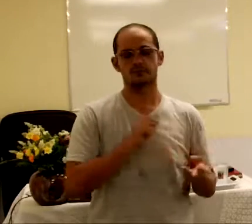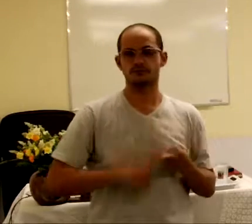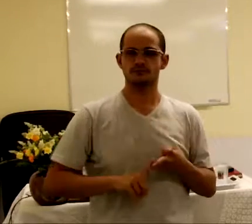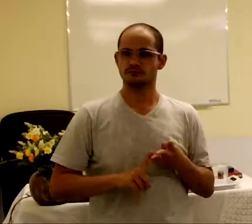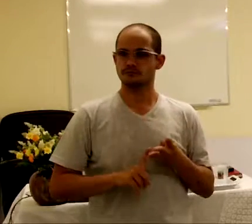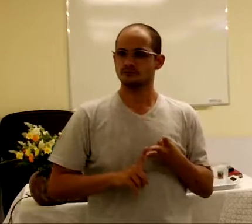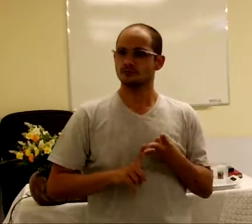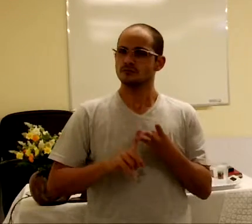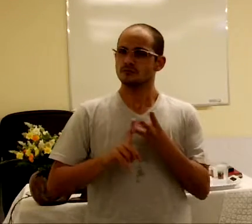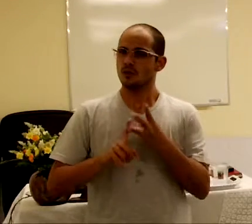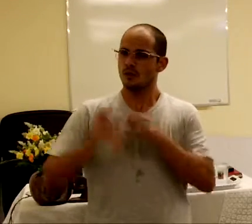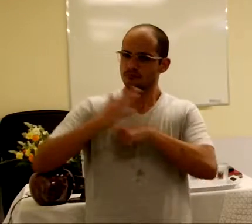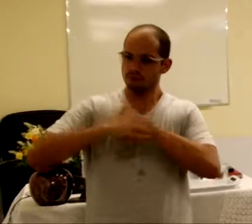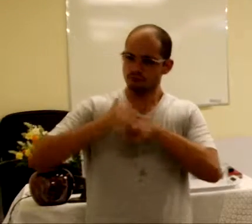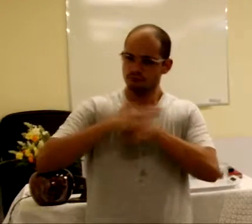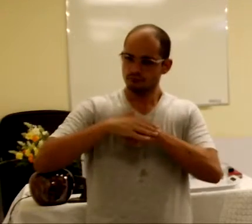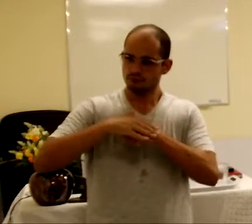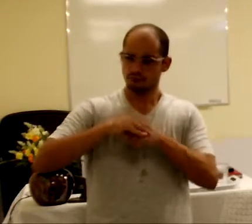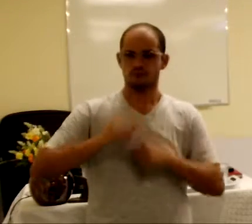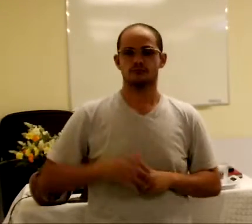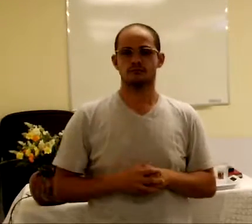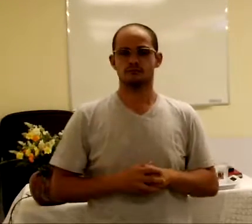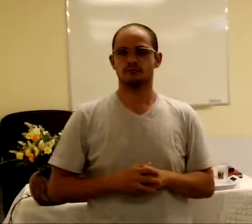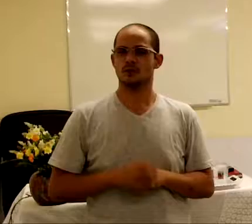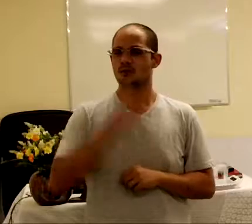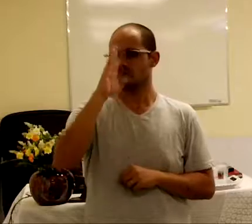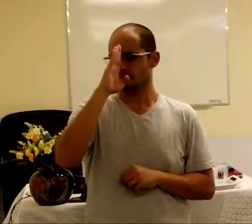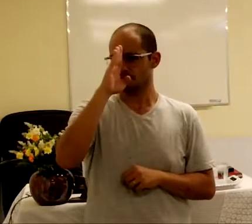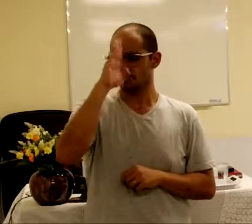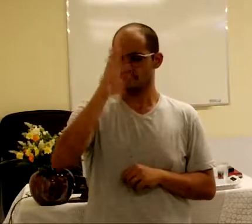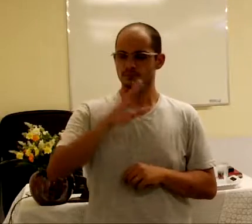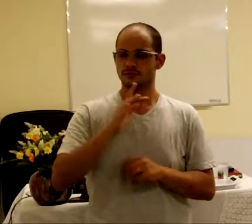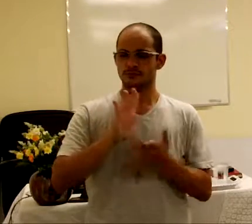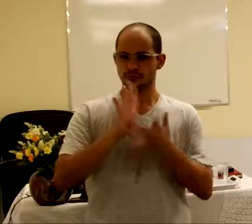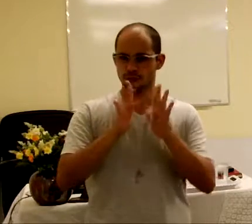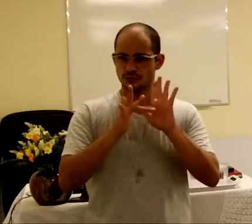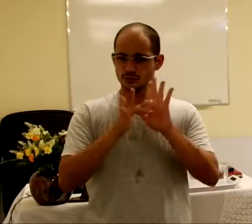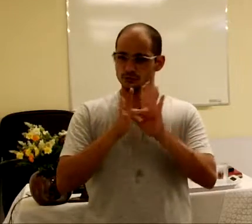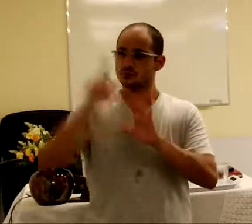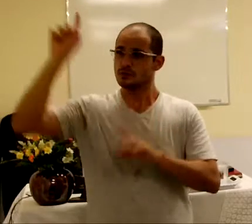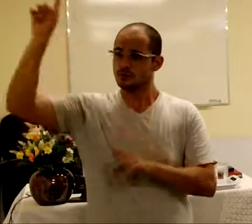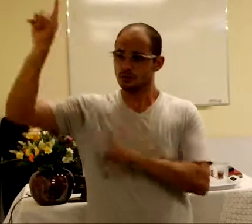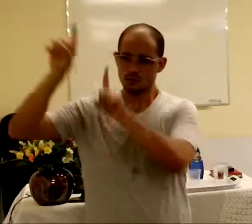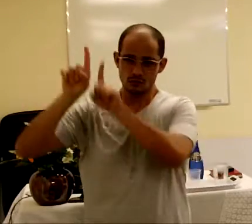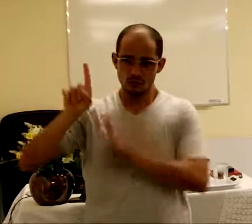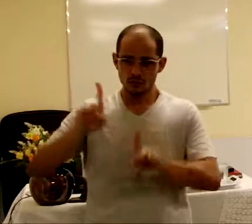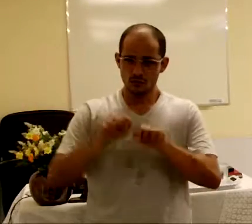o seu consolo. Né? Acho que a marca maior de Jesus de que ele era enviado de Deus, de que ele era